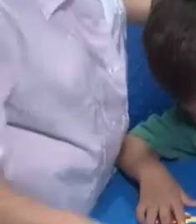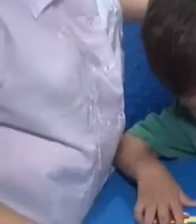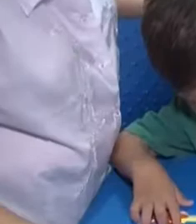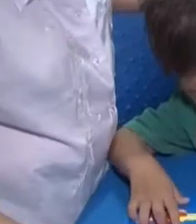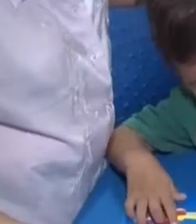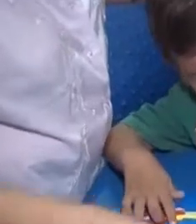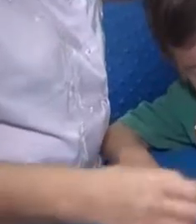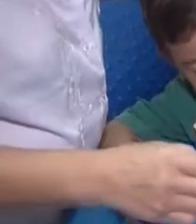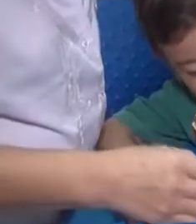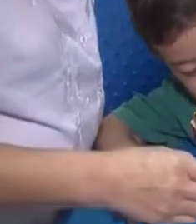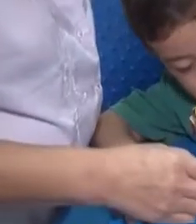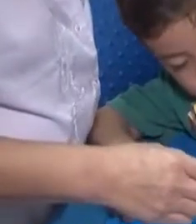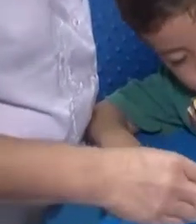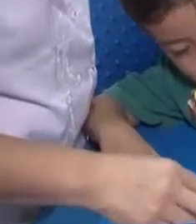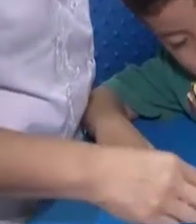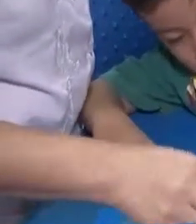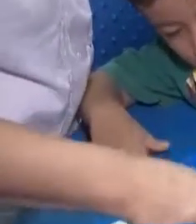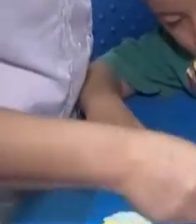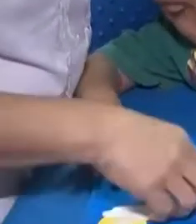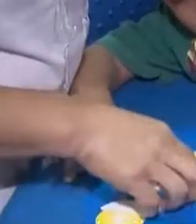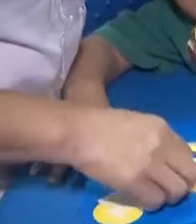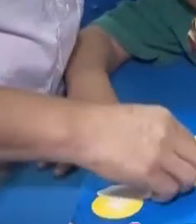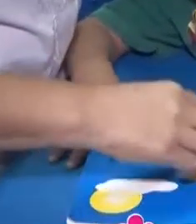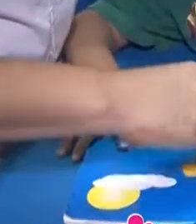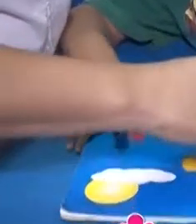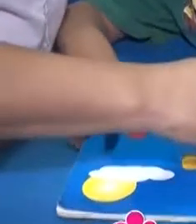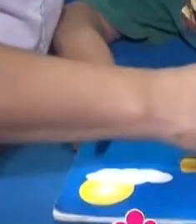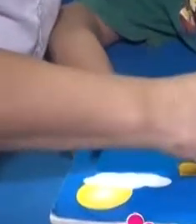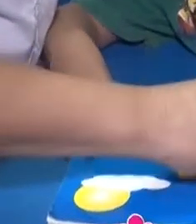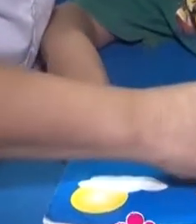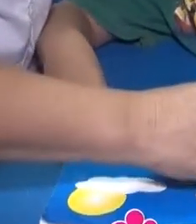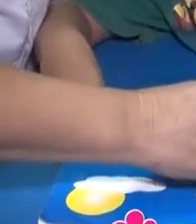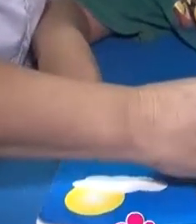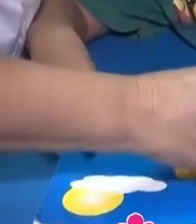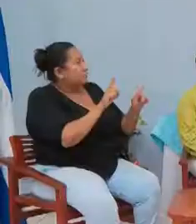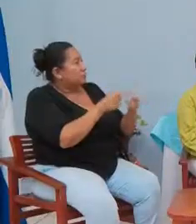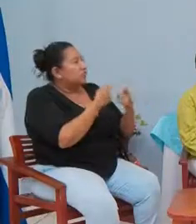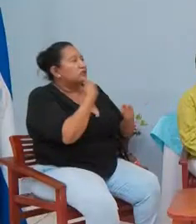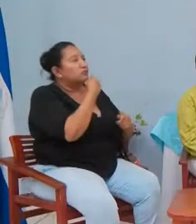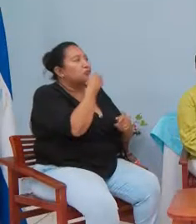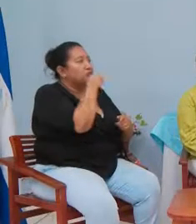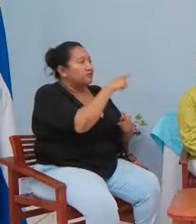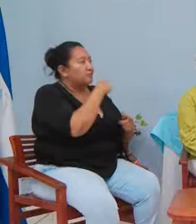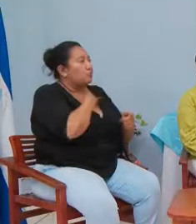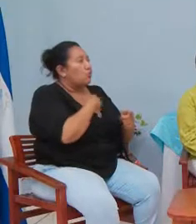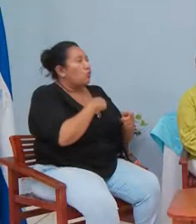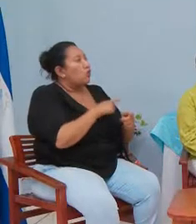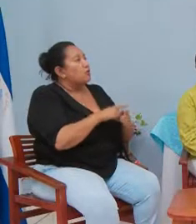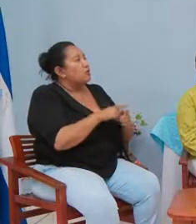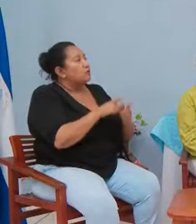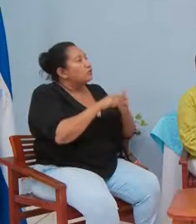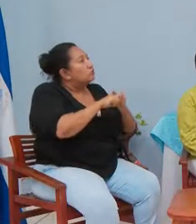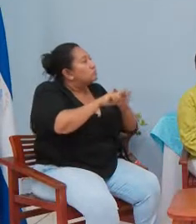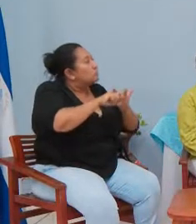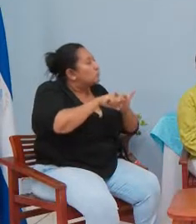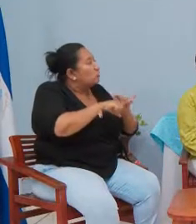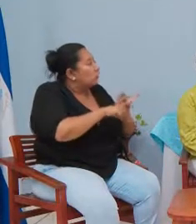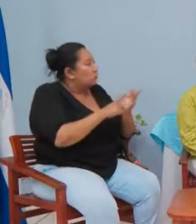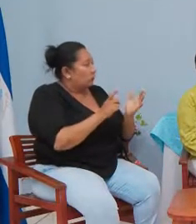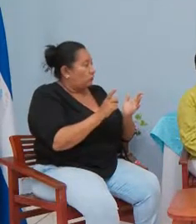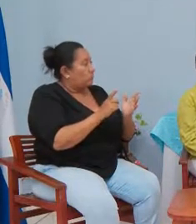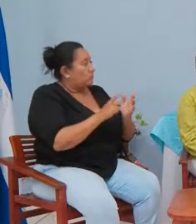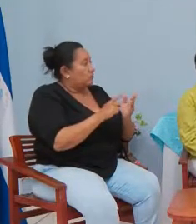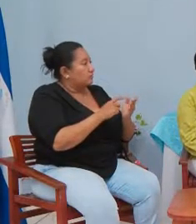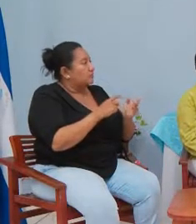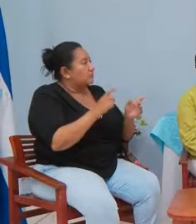Si vos decís voy a ser pedagoga, si vos decís voy a ser músico, si vos decís voy a ser terapeuta, tenés